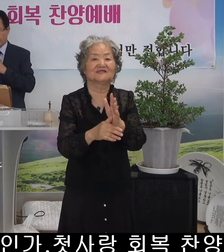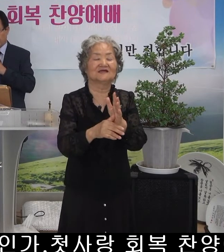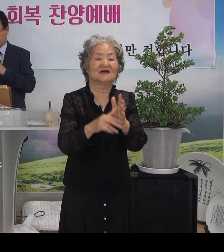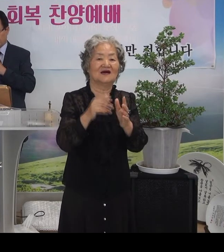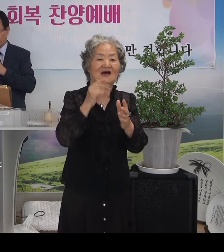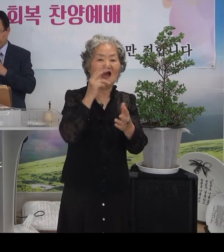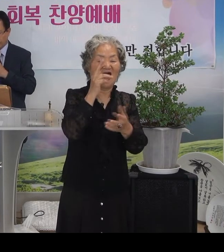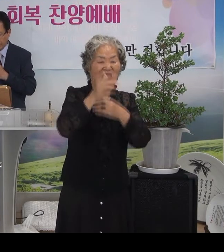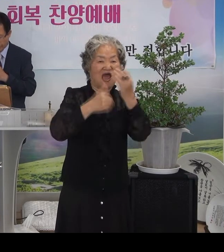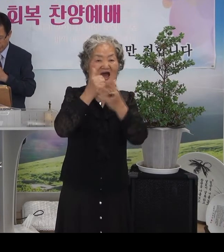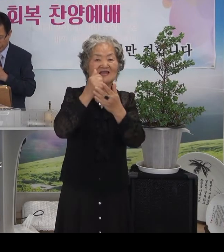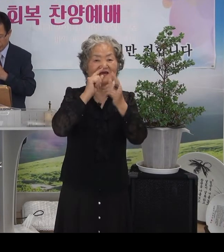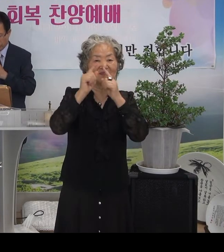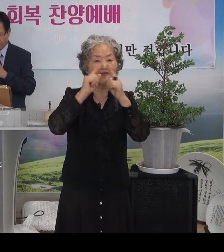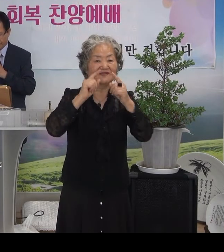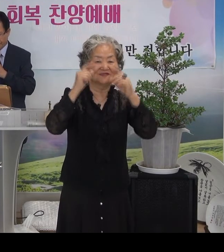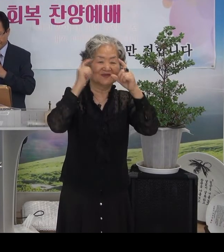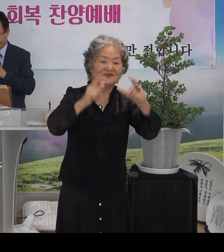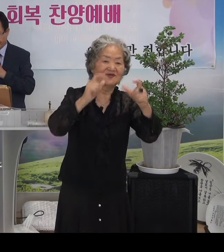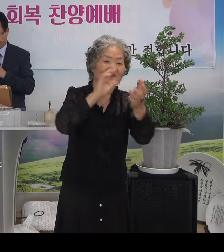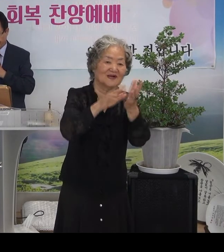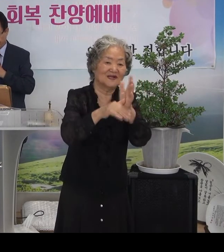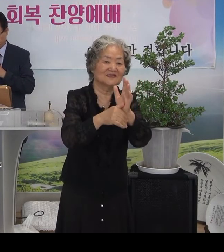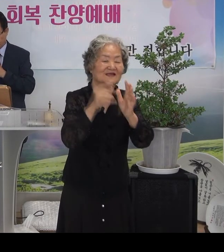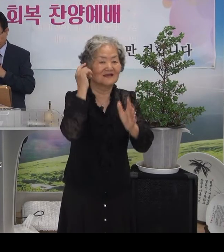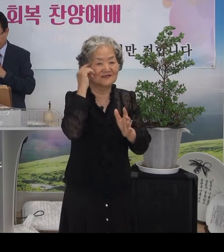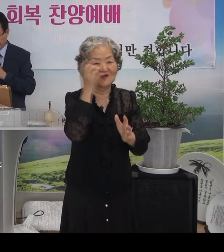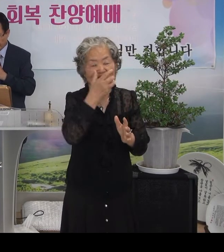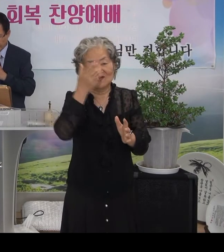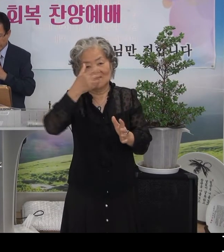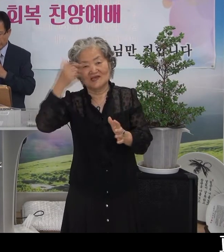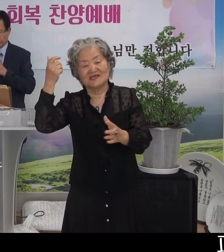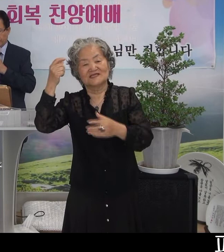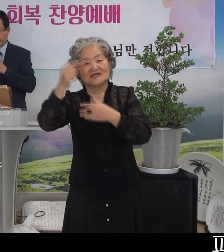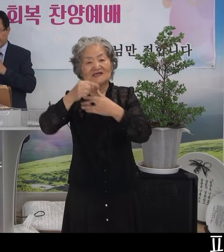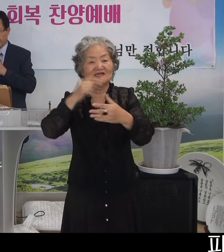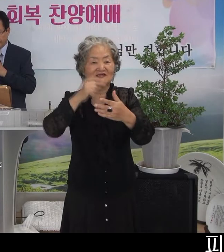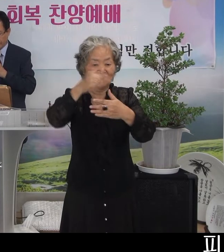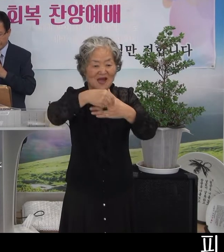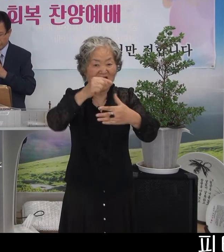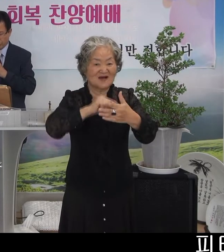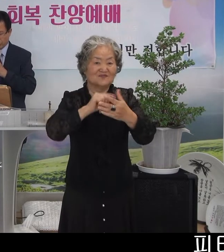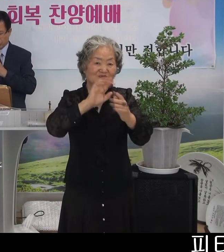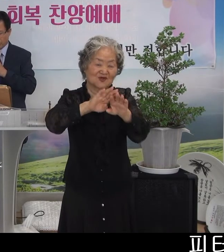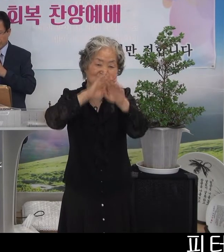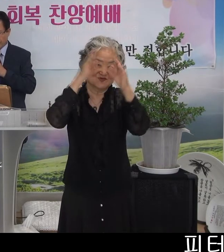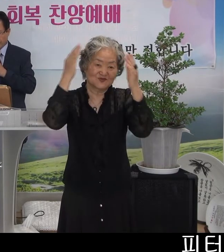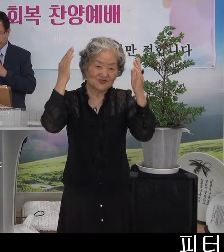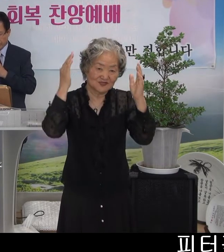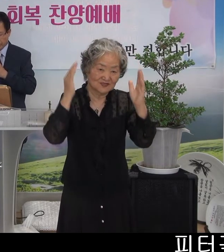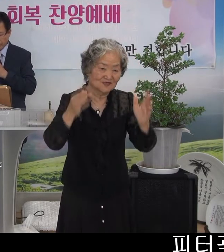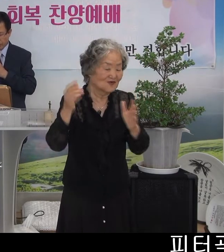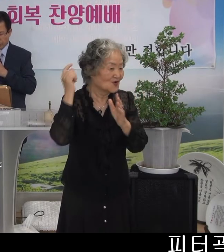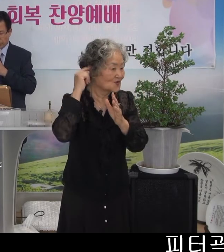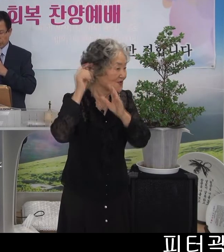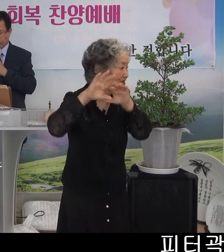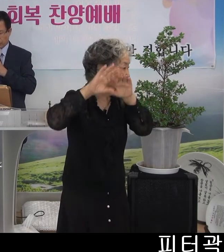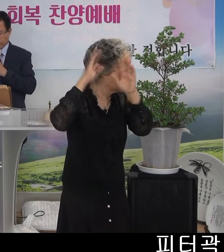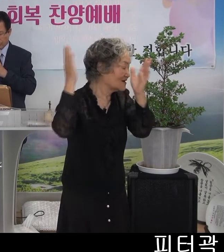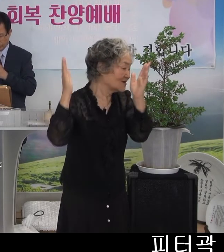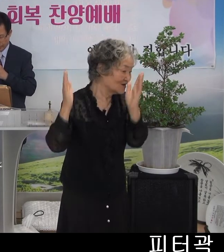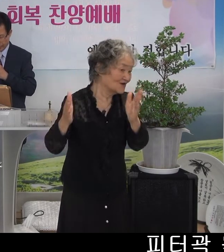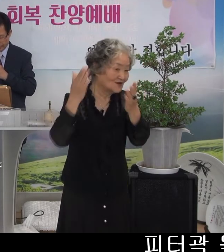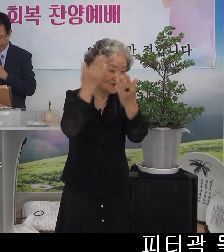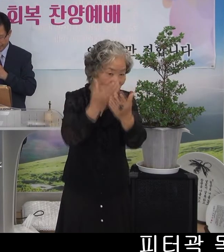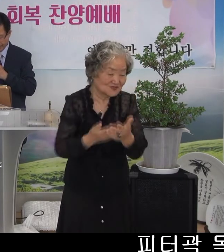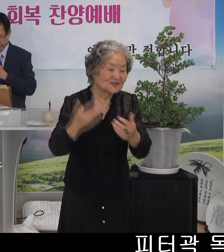입을 열어주시고 마음을 열어주시고 그렇게 하늘문이 열릴 수 있는 귀한 시간 될 수 있도록 은혜를 베풀어 주실